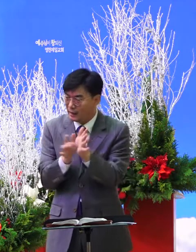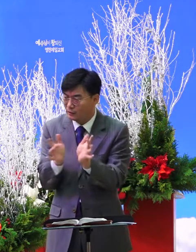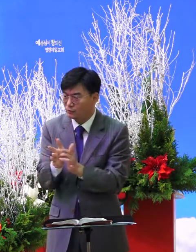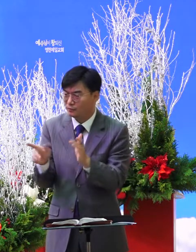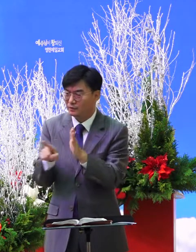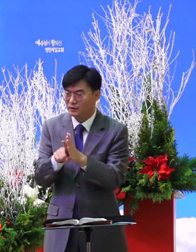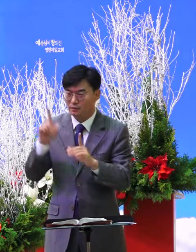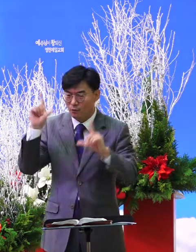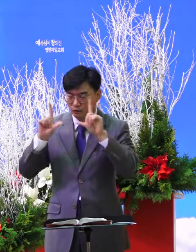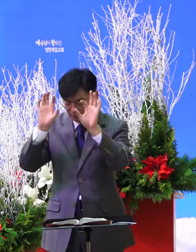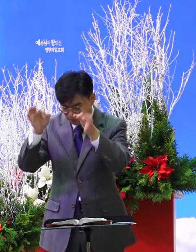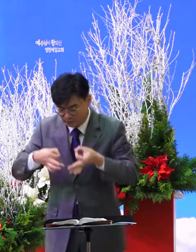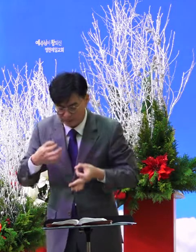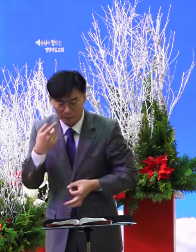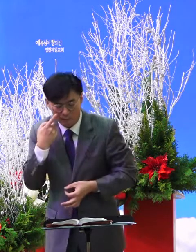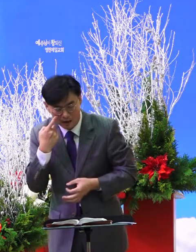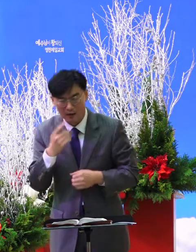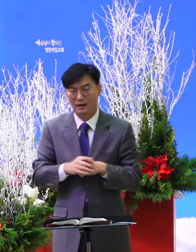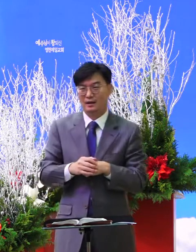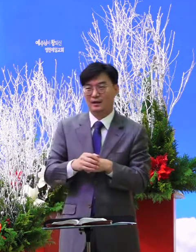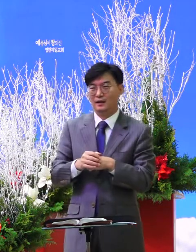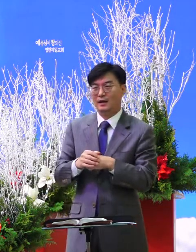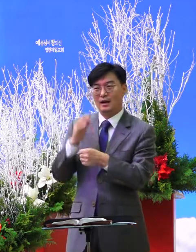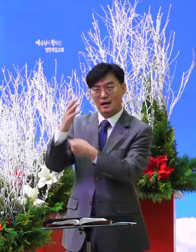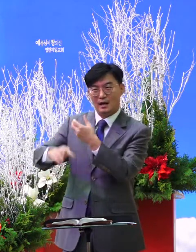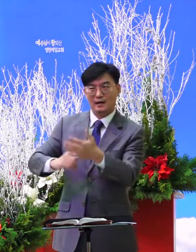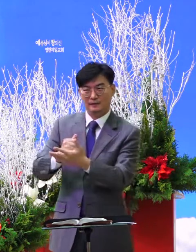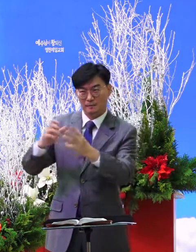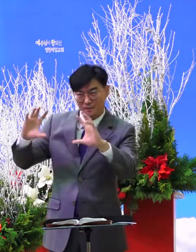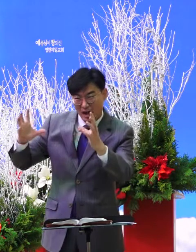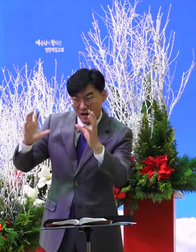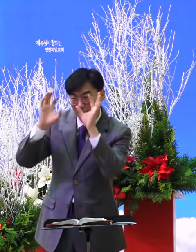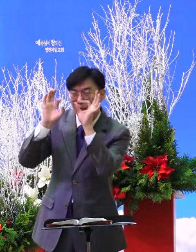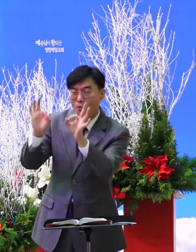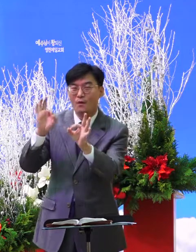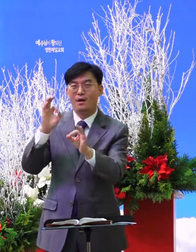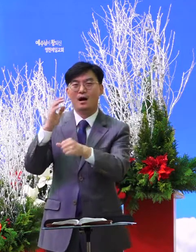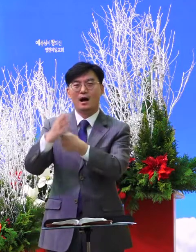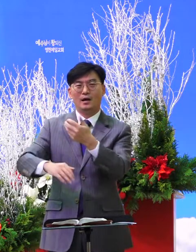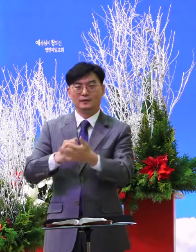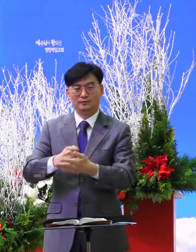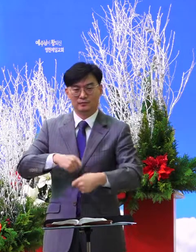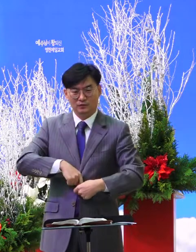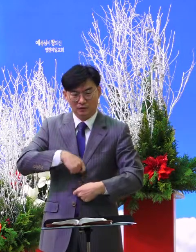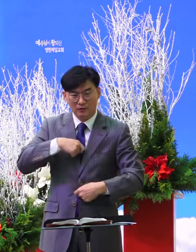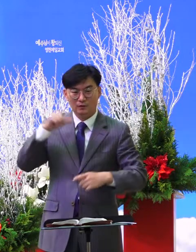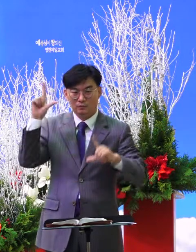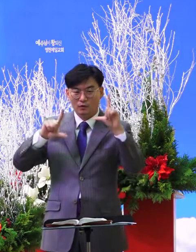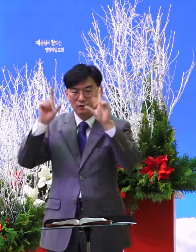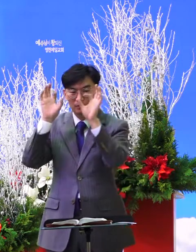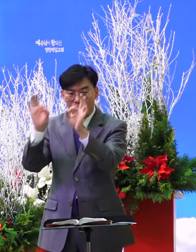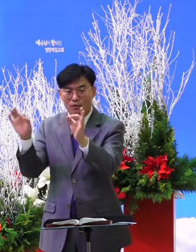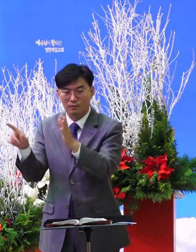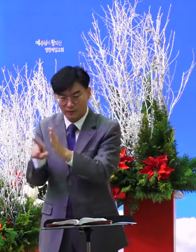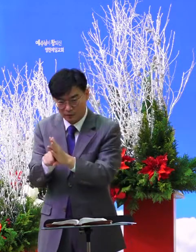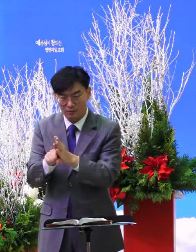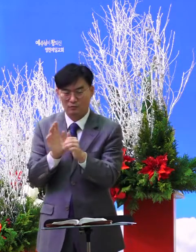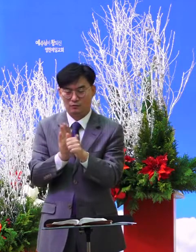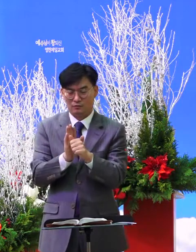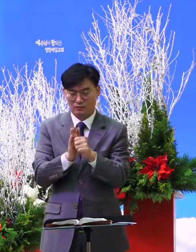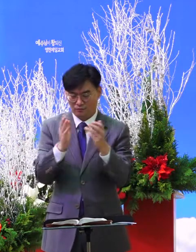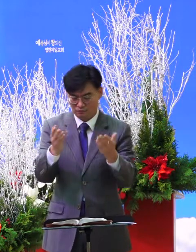먼저 그의 나라와 그의 의를 구하라고 하셨는데 우리의 기도는 세상 사람들이 구하고 바라는 것과